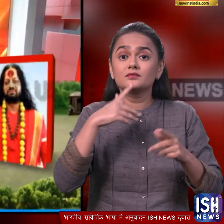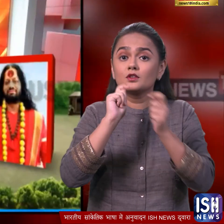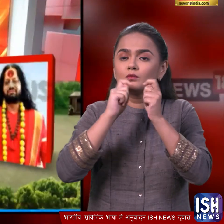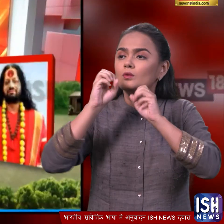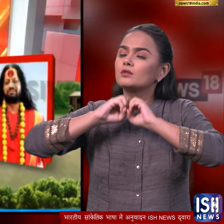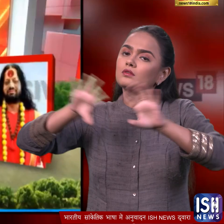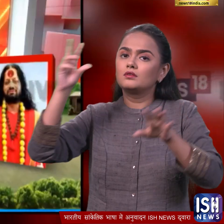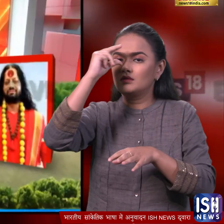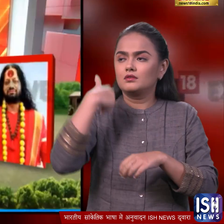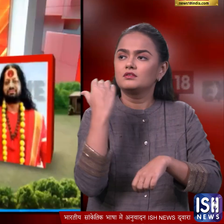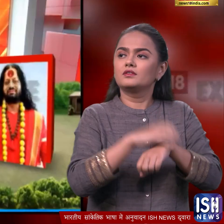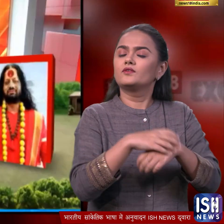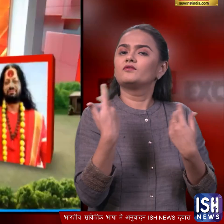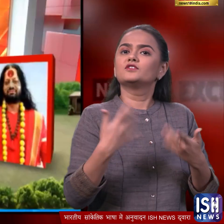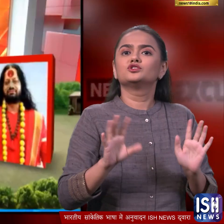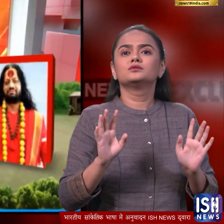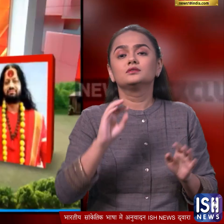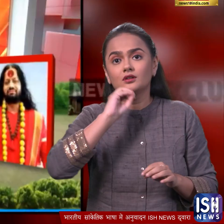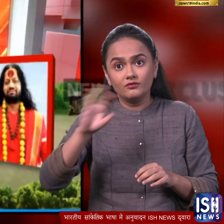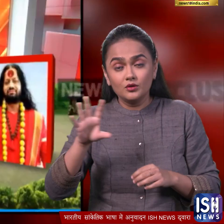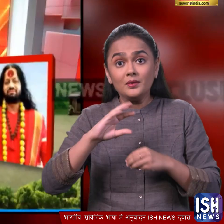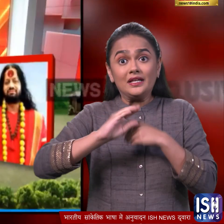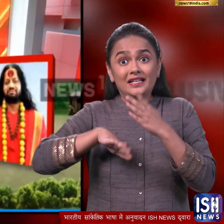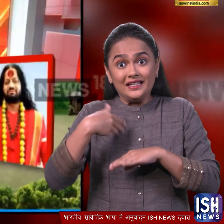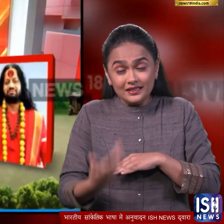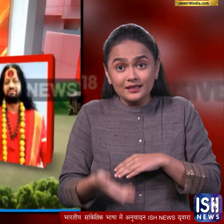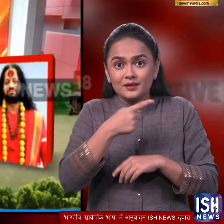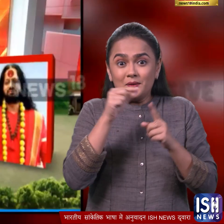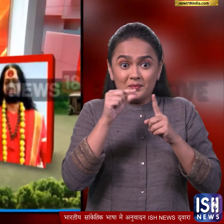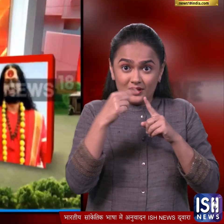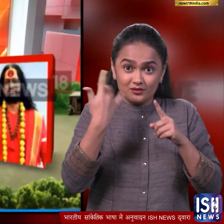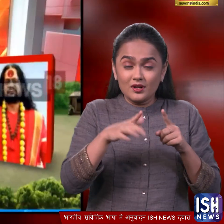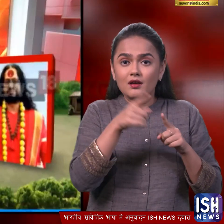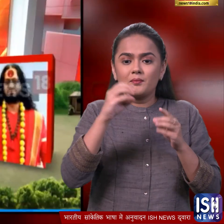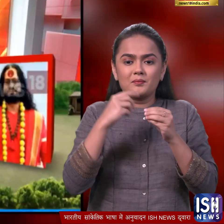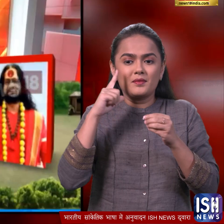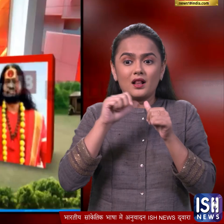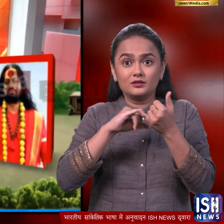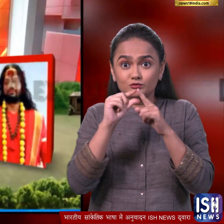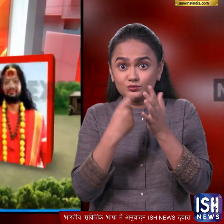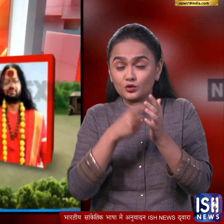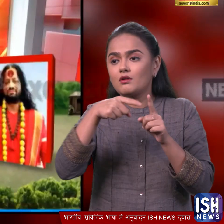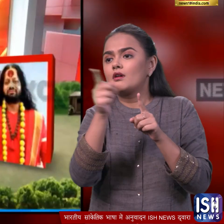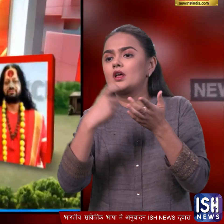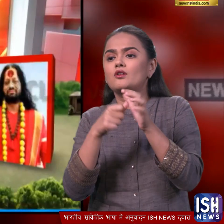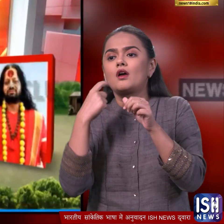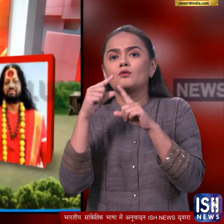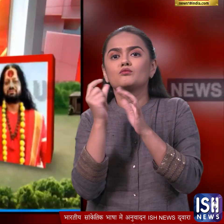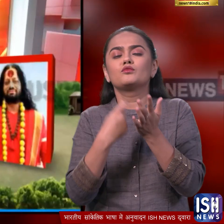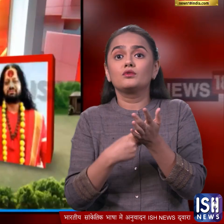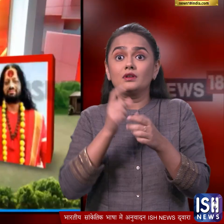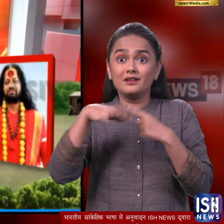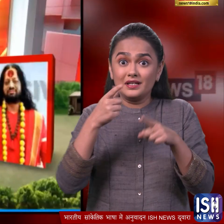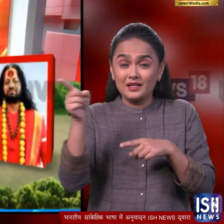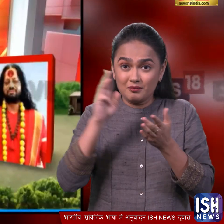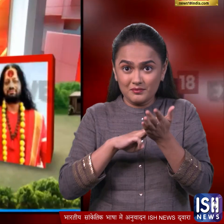और मीडिया को कालीचरण महाराज की गिरफ्तारी के बारे में जानकारी दी गई, जिसके बाद उन्हें पेंड्रा से बिलासपुर और फिर रायपुर लाया गया। खबर है कि जब